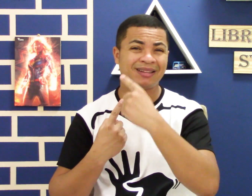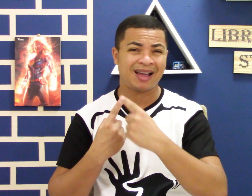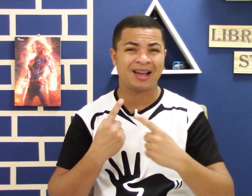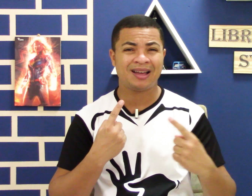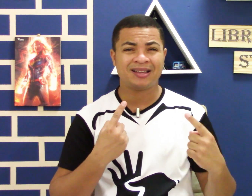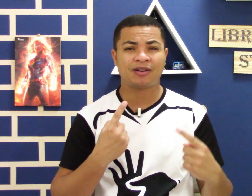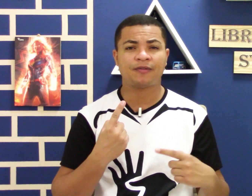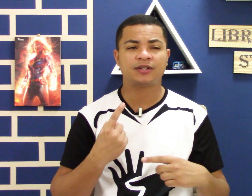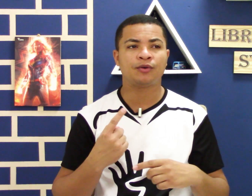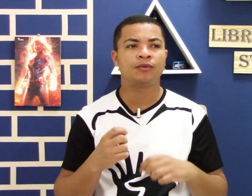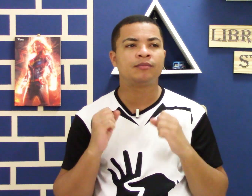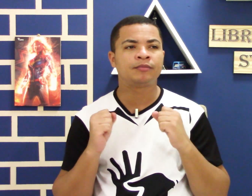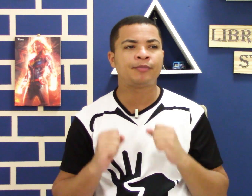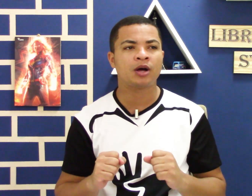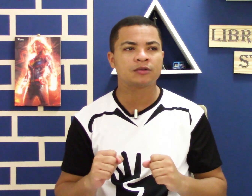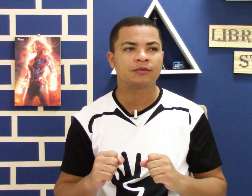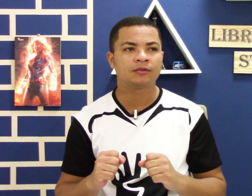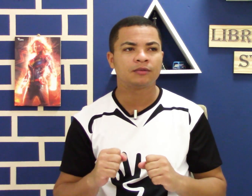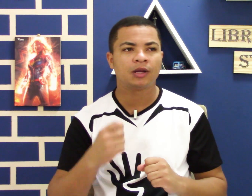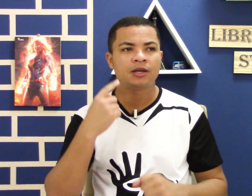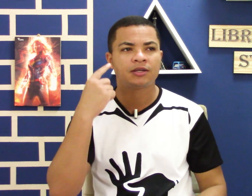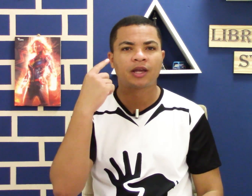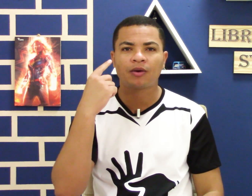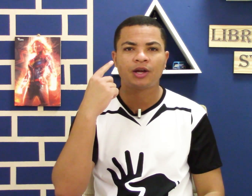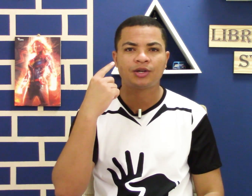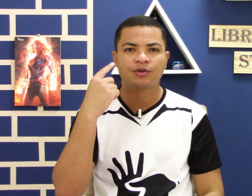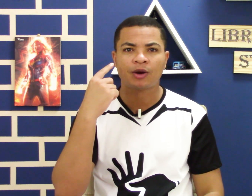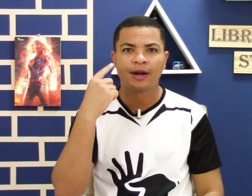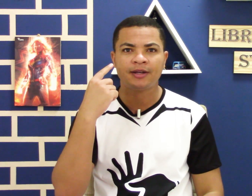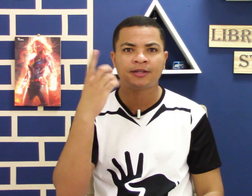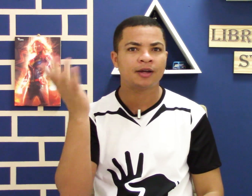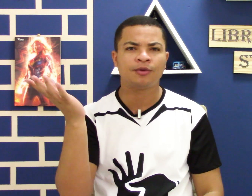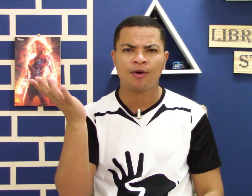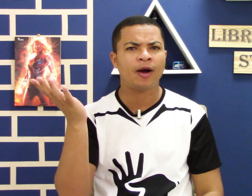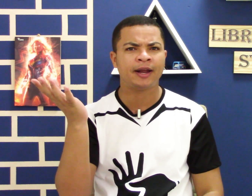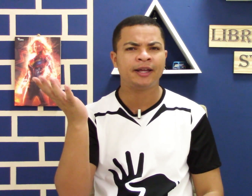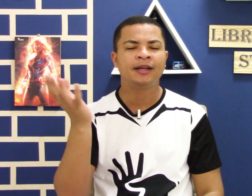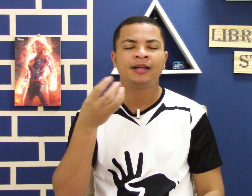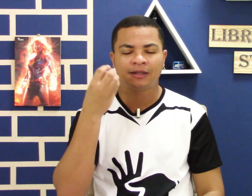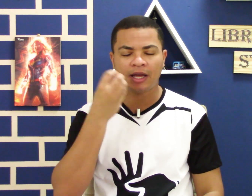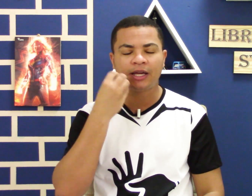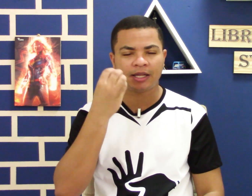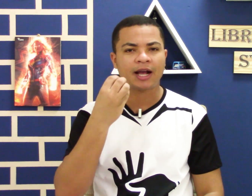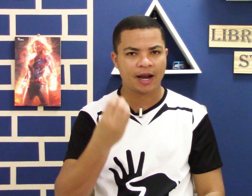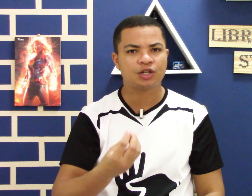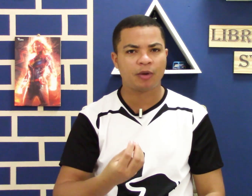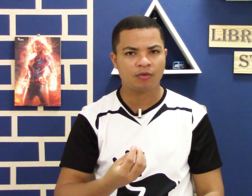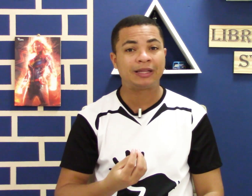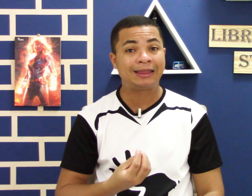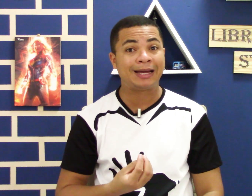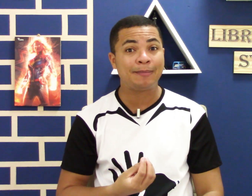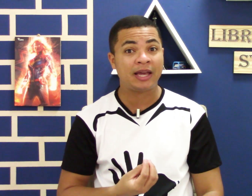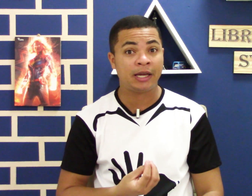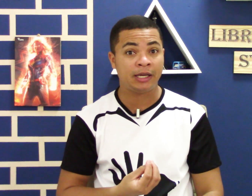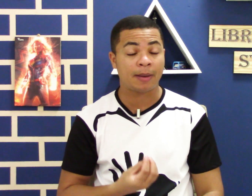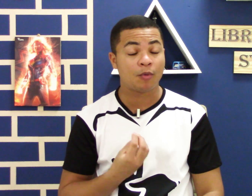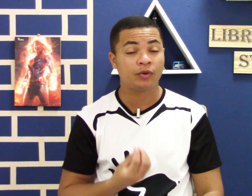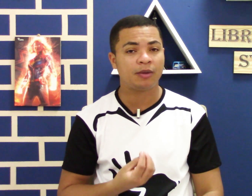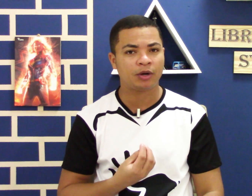tá? Você não vai fazer o posso? Isso aqui é o quê, gente? Mona Lisa? Não rola, né? Tem que ter cara de pergunta também, é muito